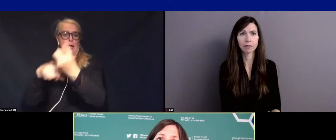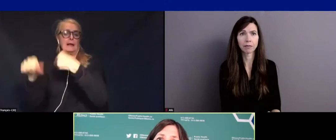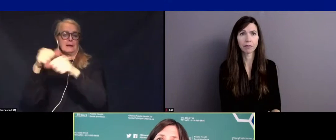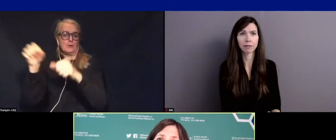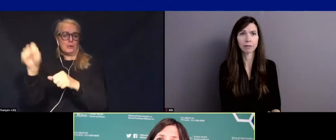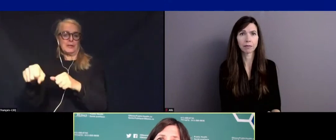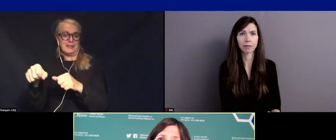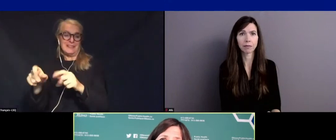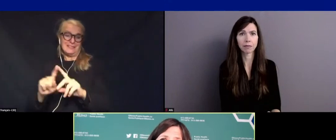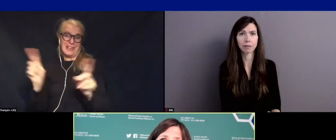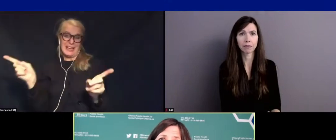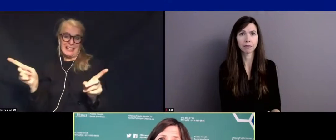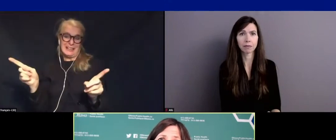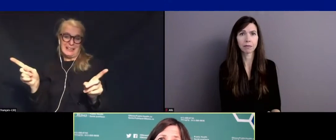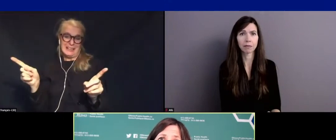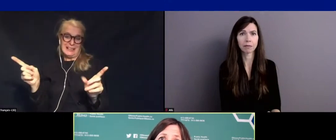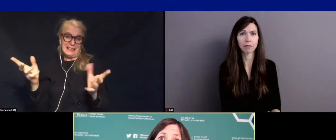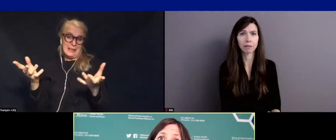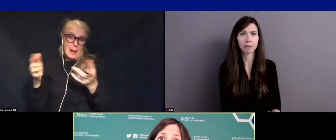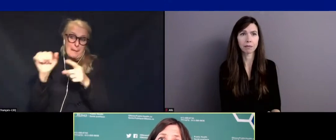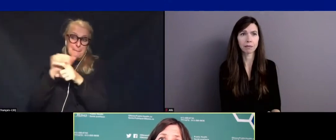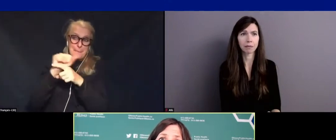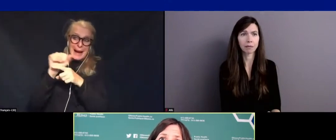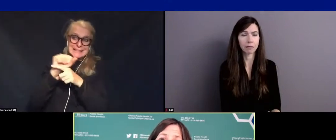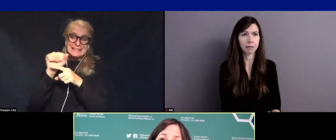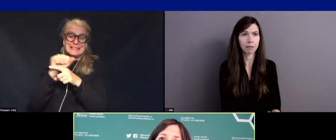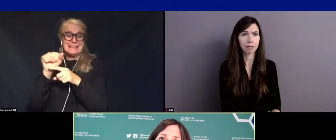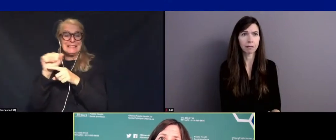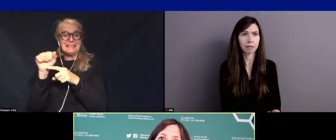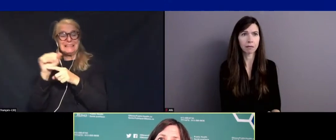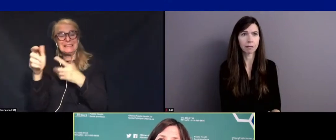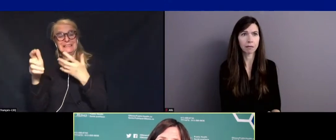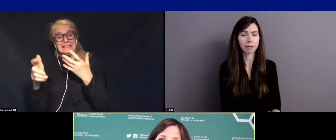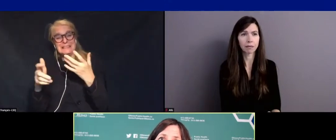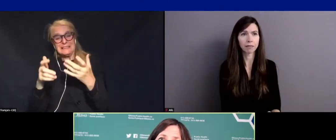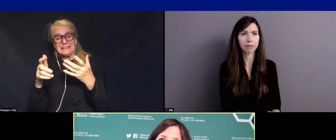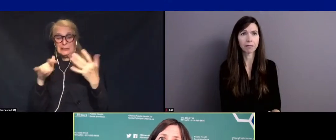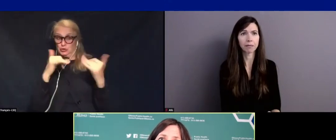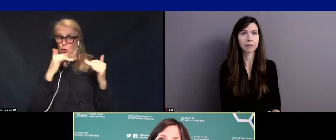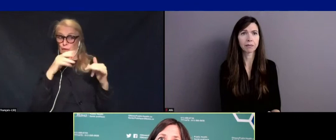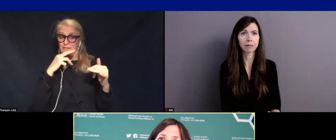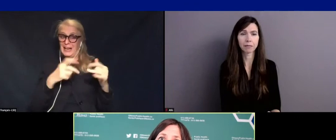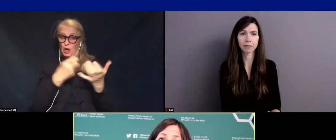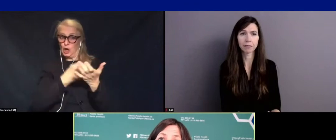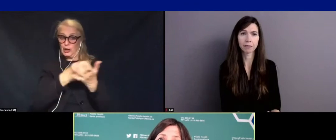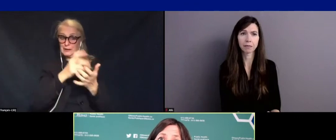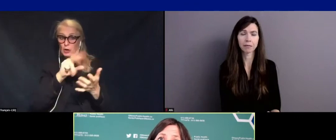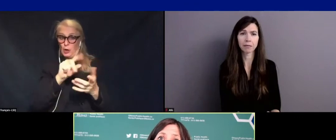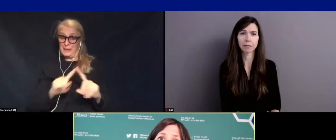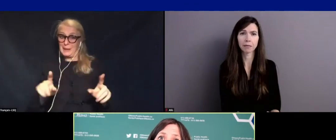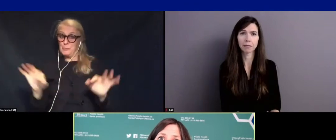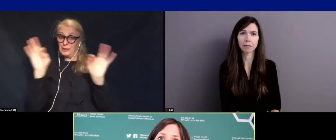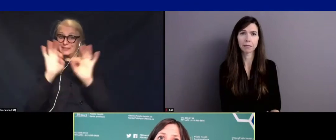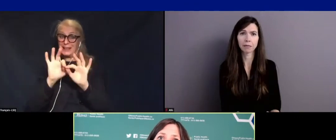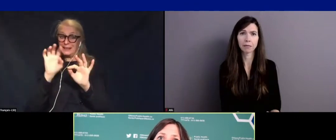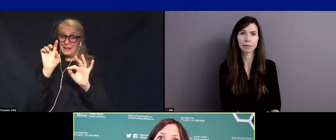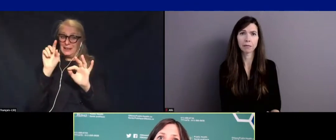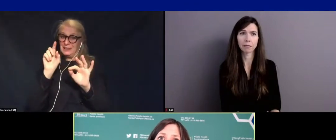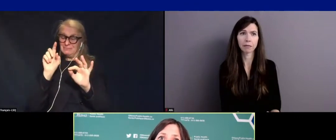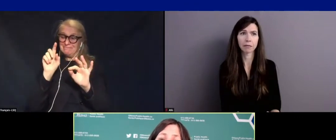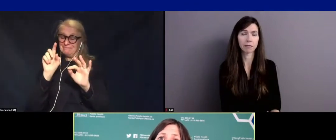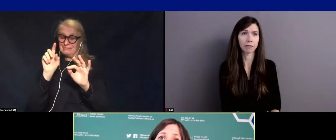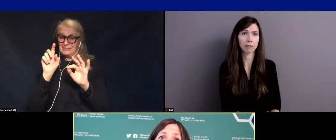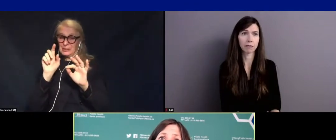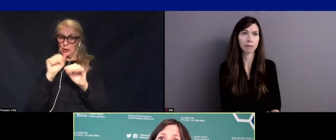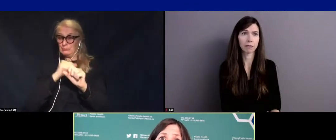c'est en practice et entraînement, mais c'est important d'éviter le contact entre